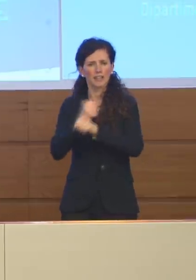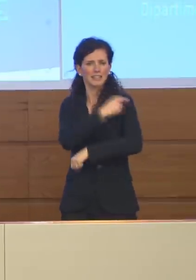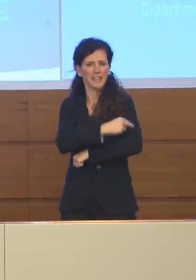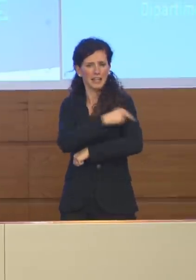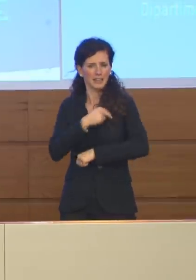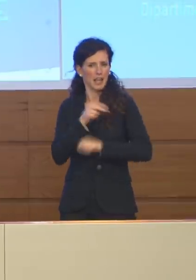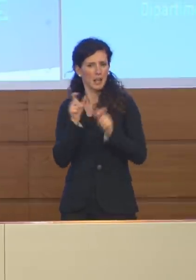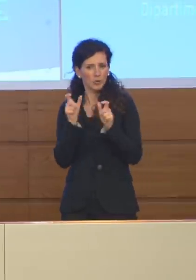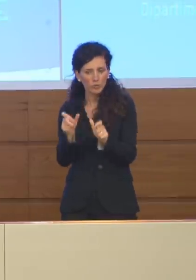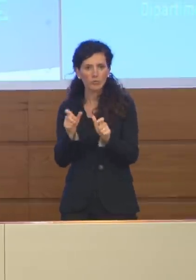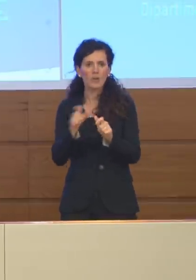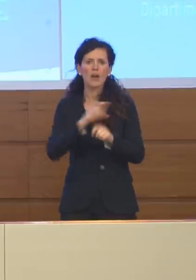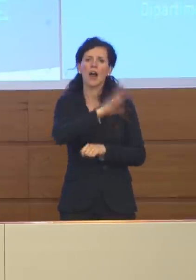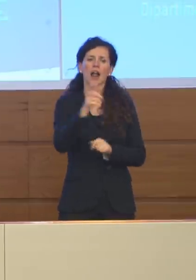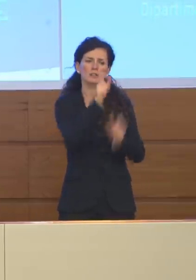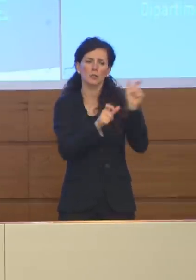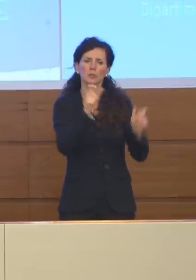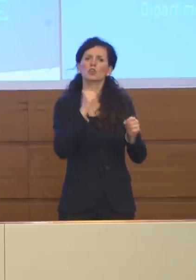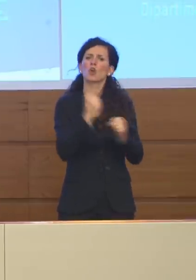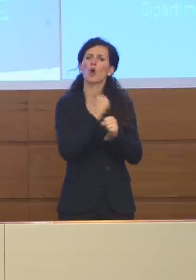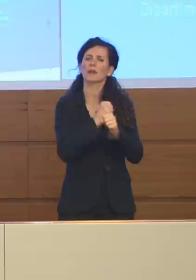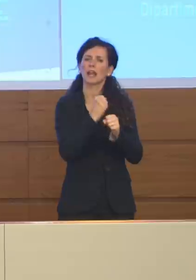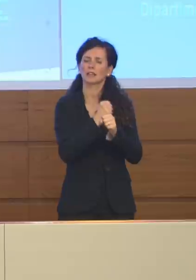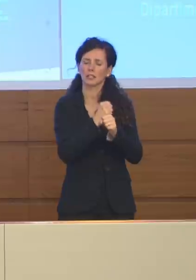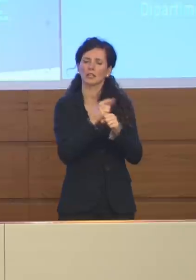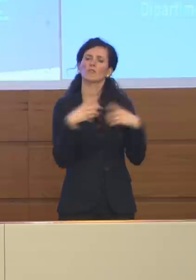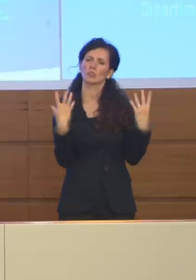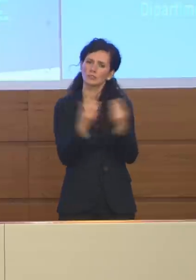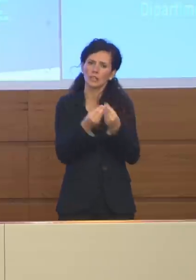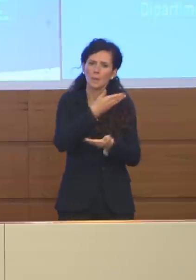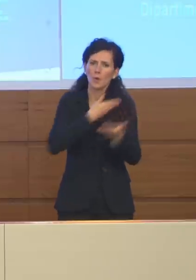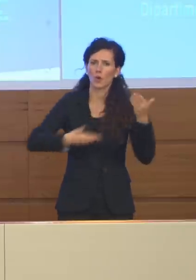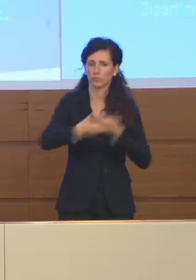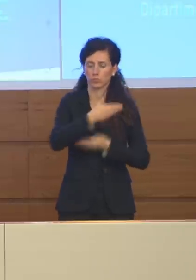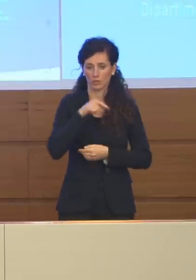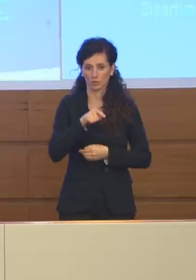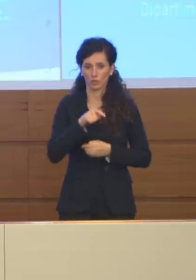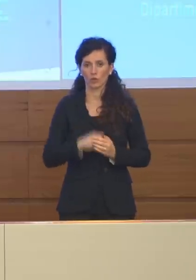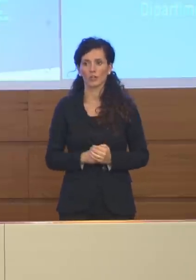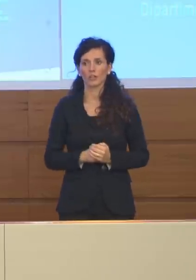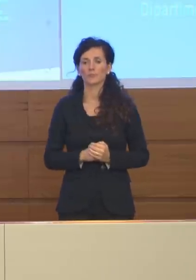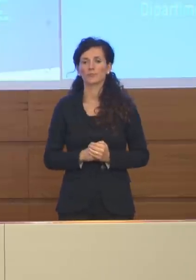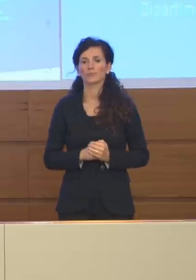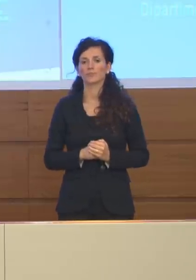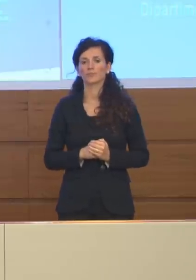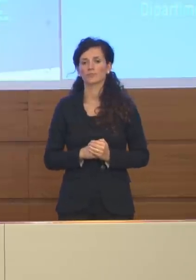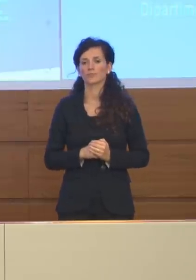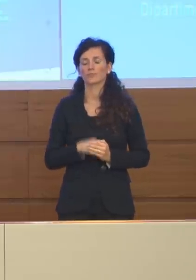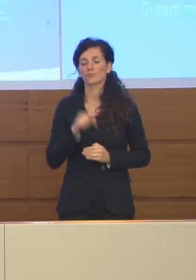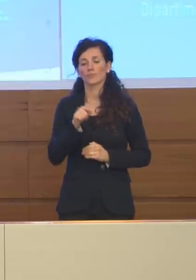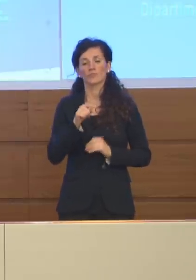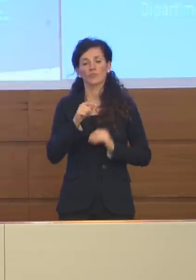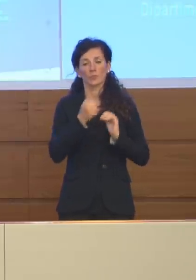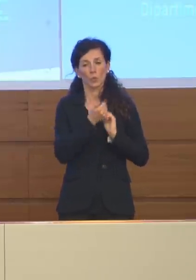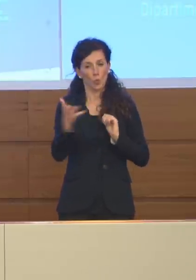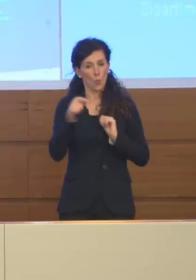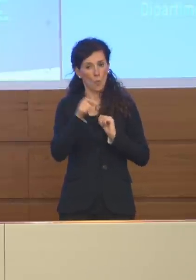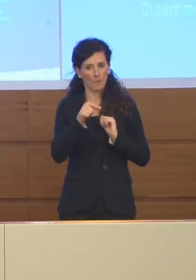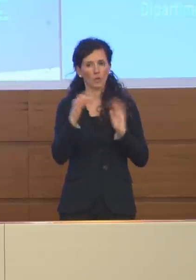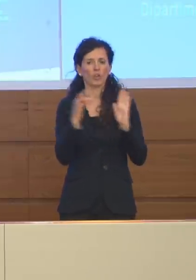personale di tutte le altre strutture operative voglio anche ricordare questo è un dato molto importante che dall'inizio